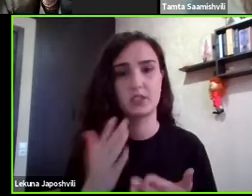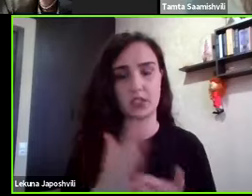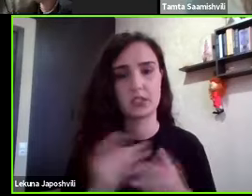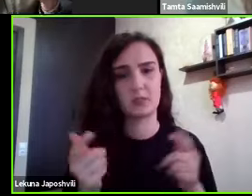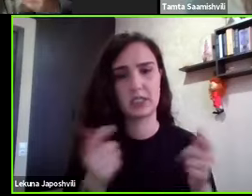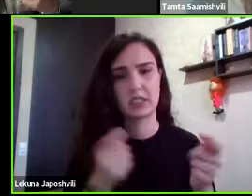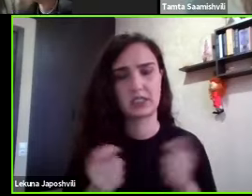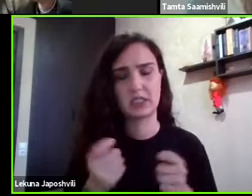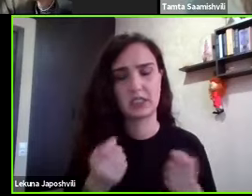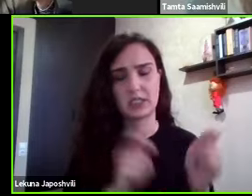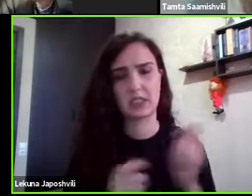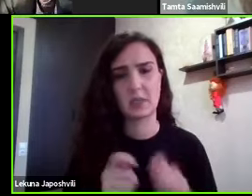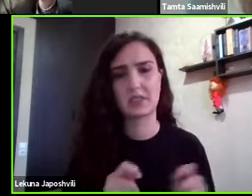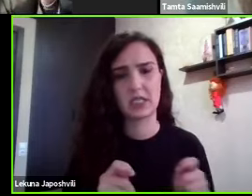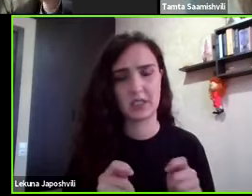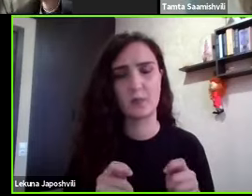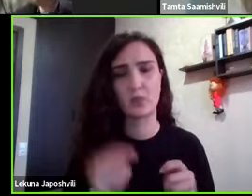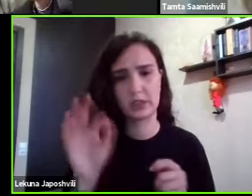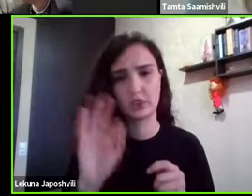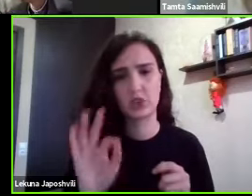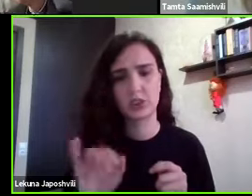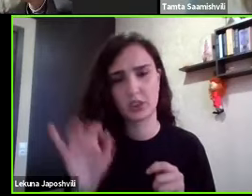დამზადებული და ხშირად ან